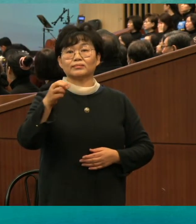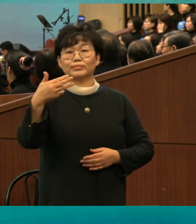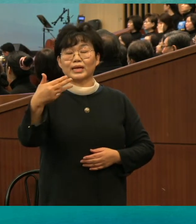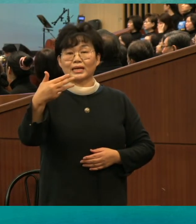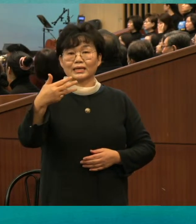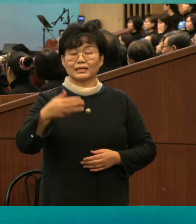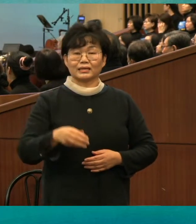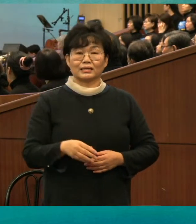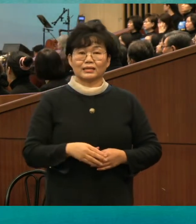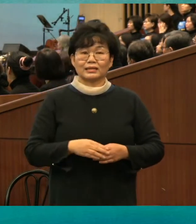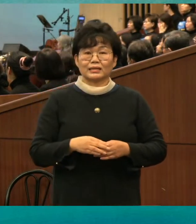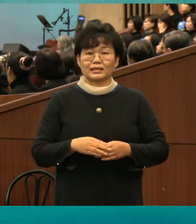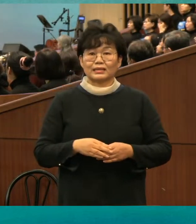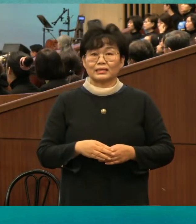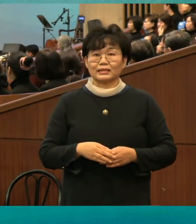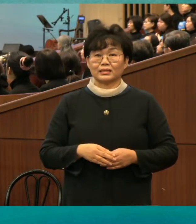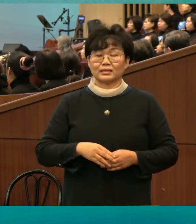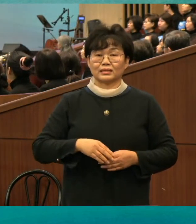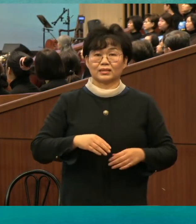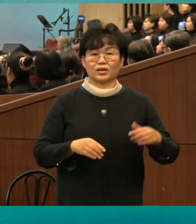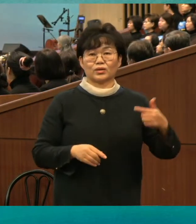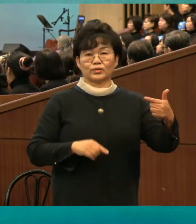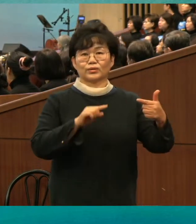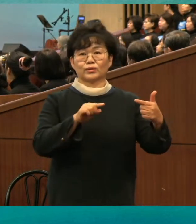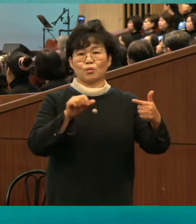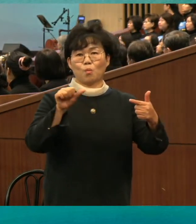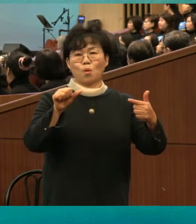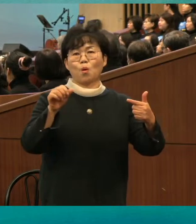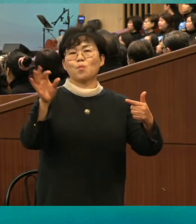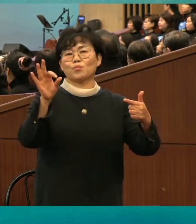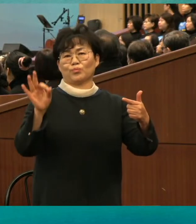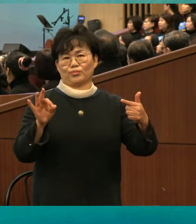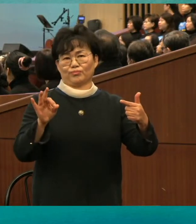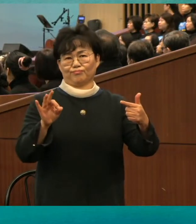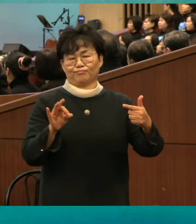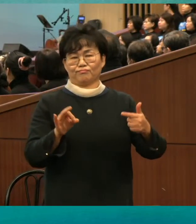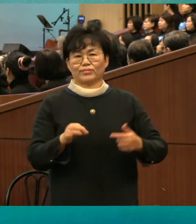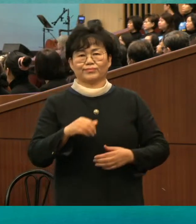대비 주거빈곤율은 6.5%에 이릅니다.